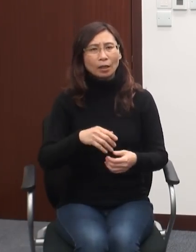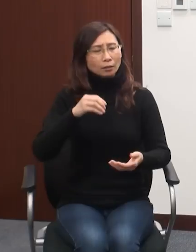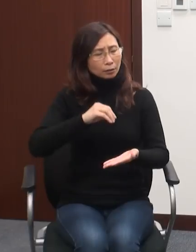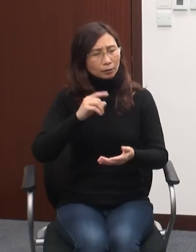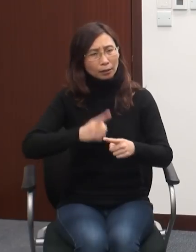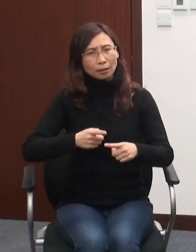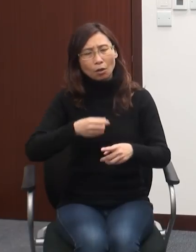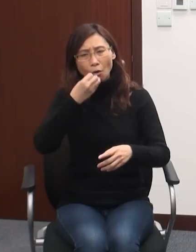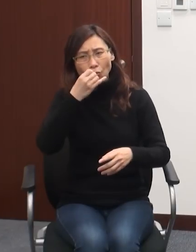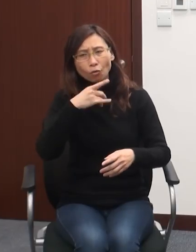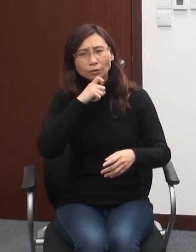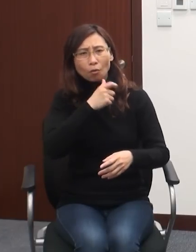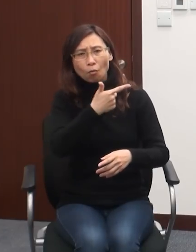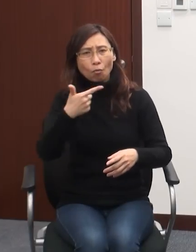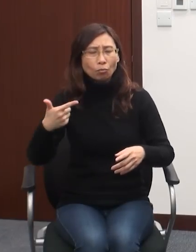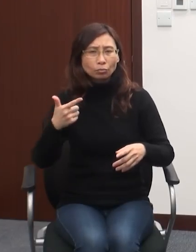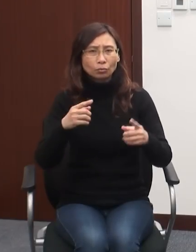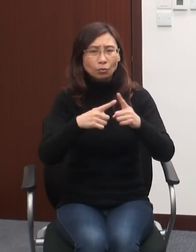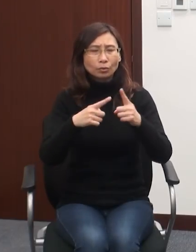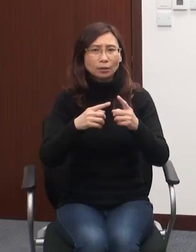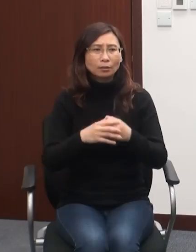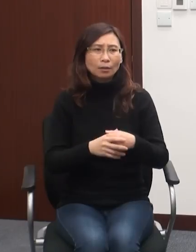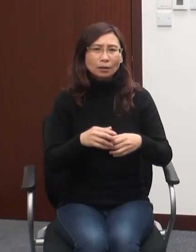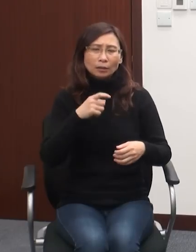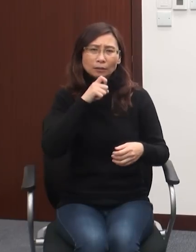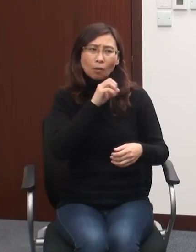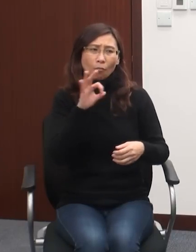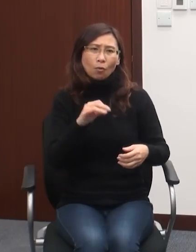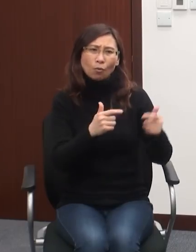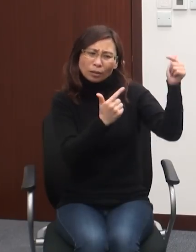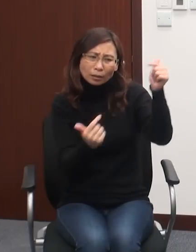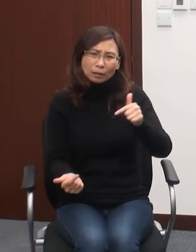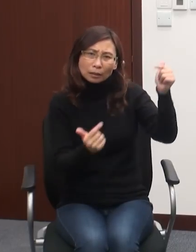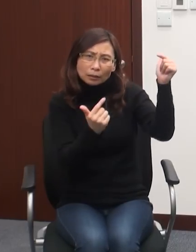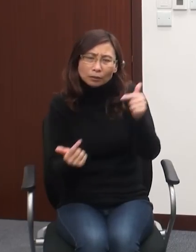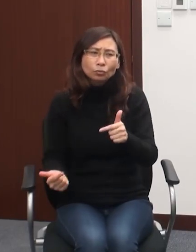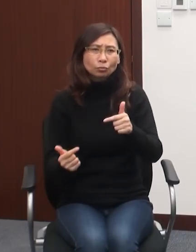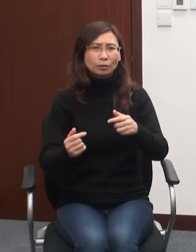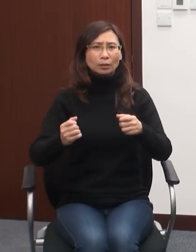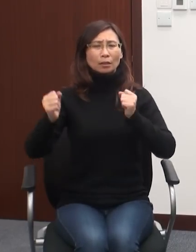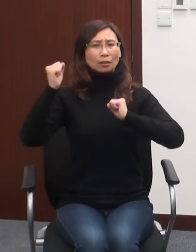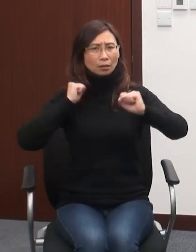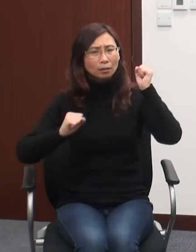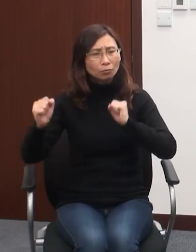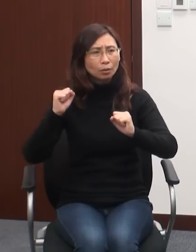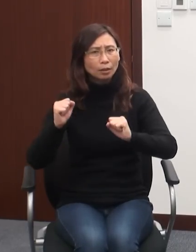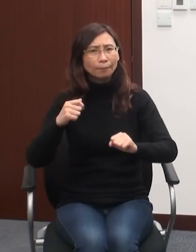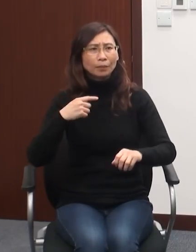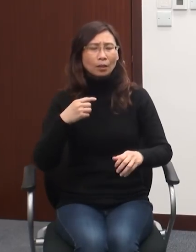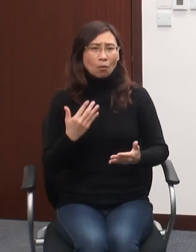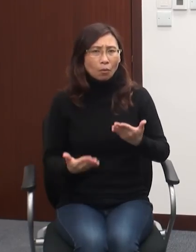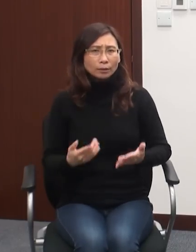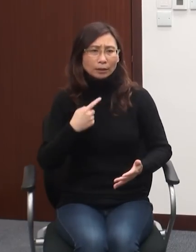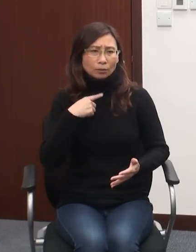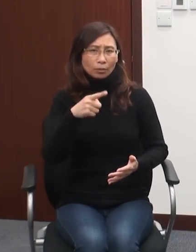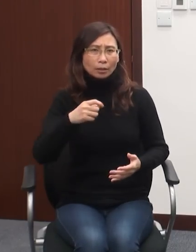者唔交税啊。 但係問題係話你有冇啲持續性行動，就係話覺得我唔單止唔收貨，我仲要做一啲嘢，要你重新做嗰份功課咧